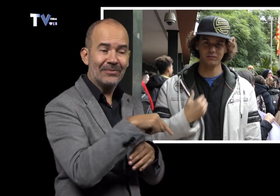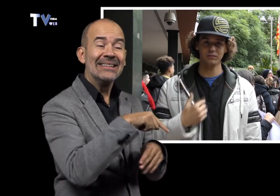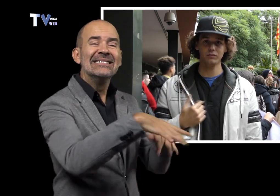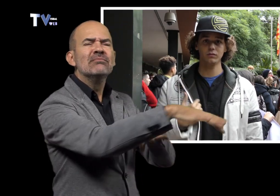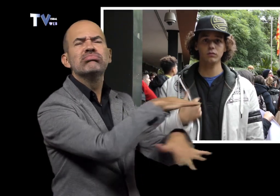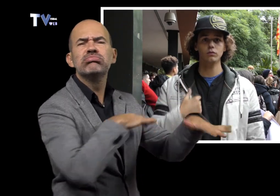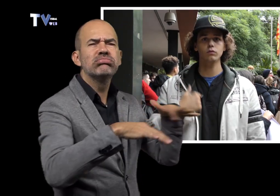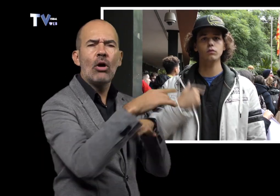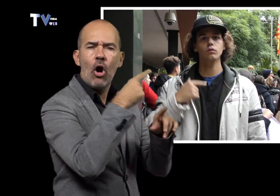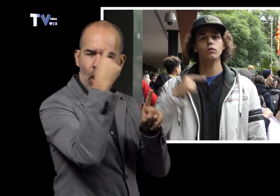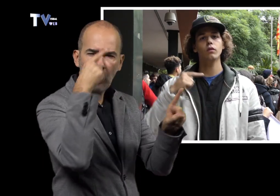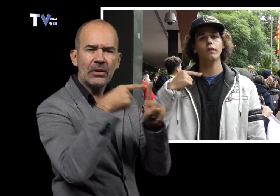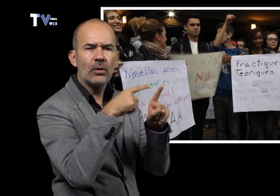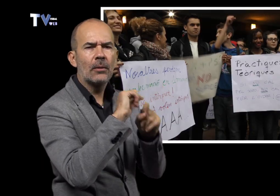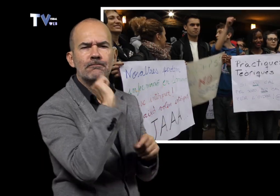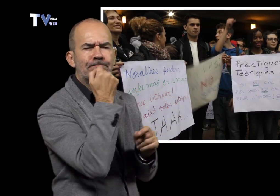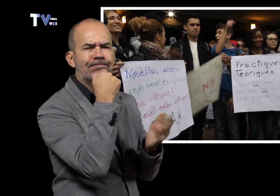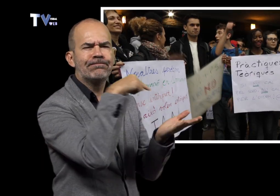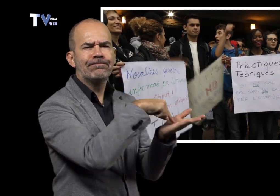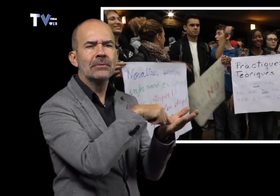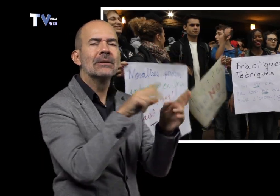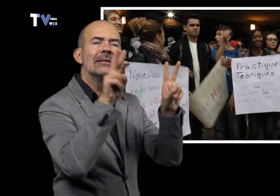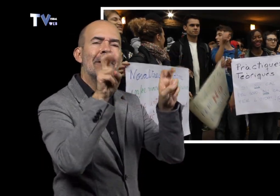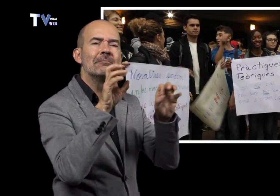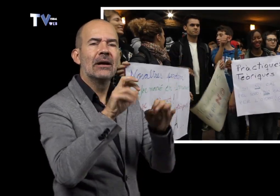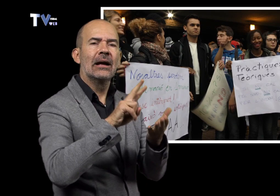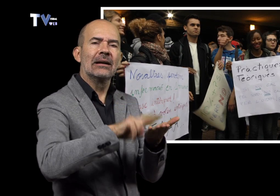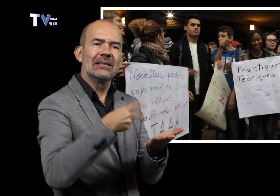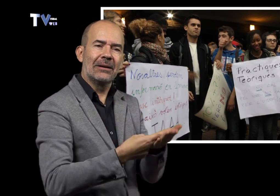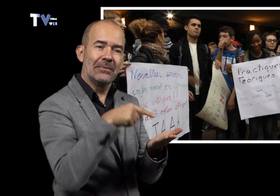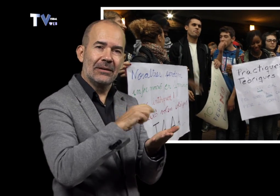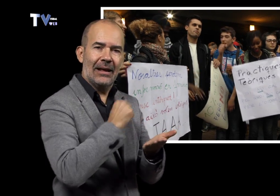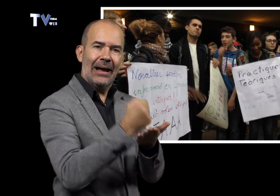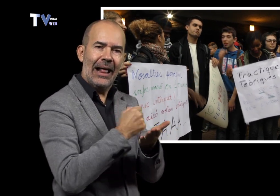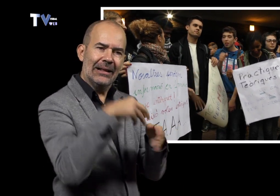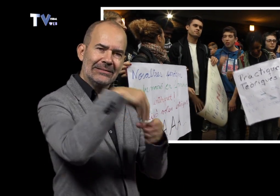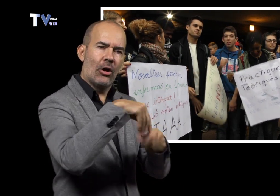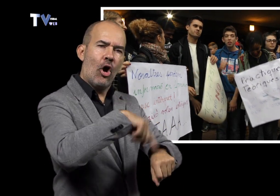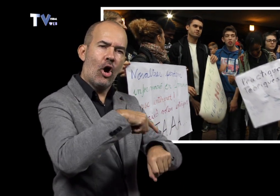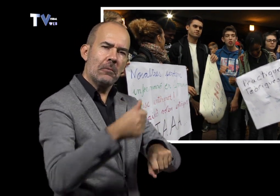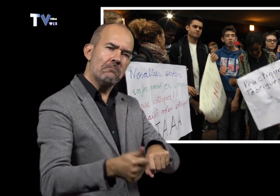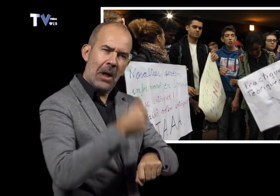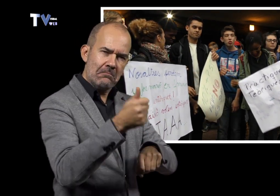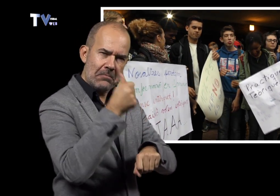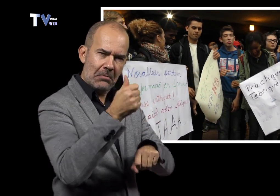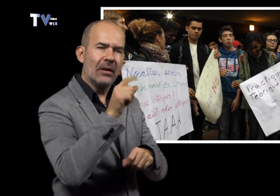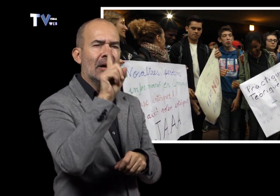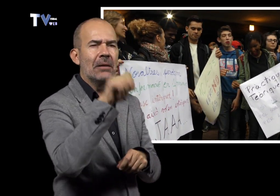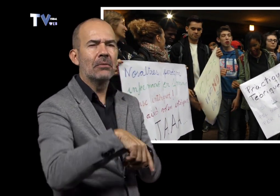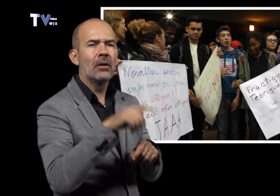present. Quin era l'objectiu de la manifestació? Protestar i exigir més hores d'intèrprets dins les classes per l'alumnat